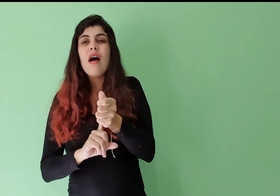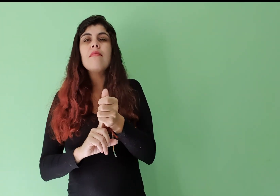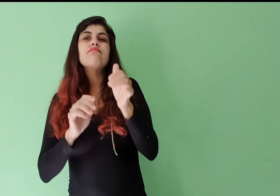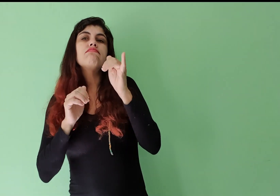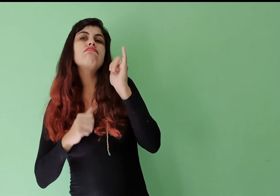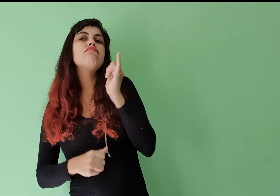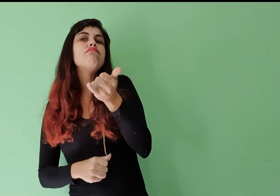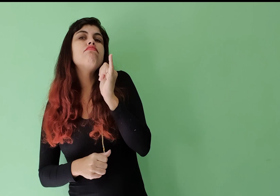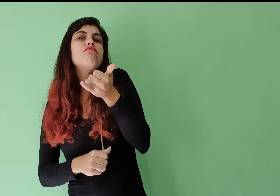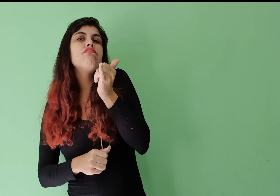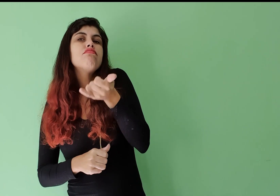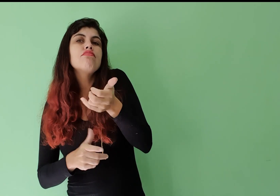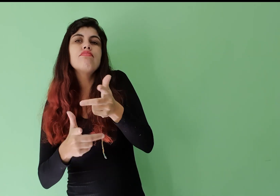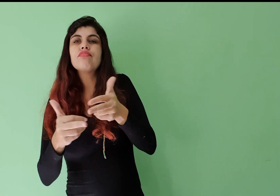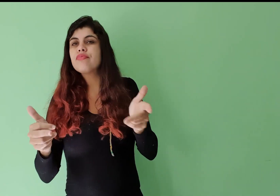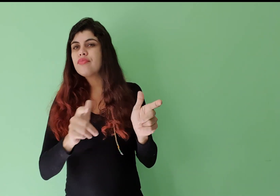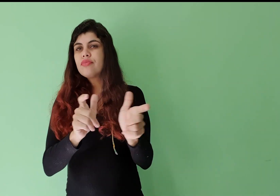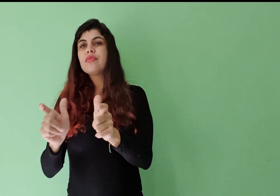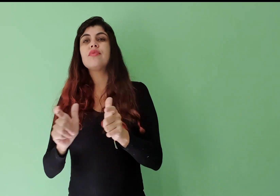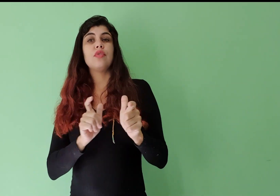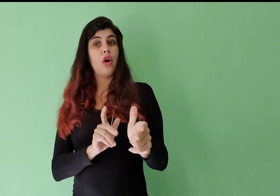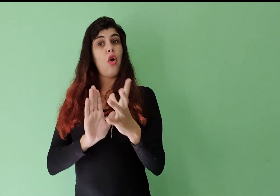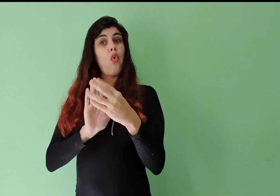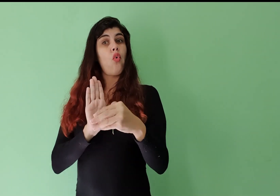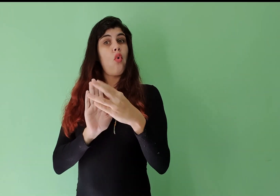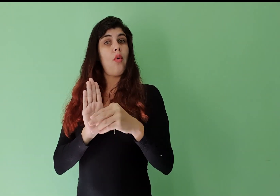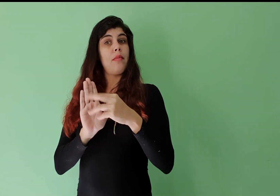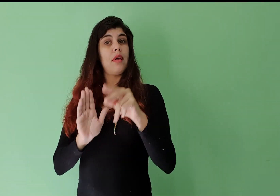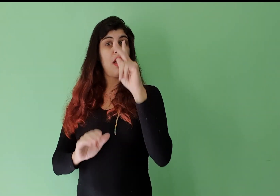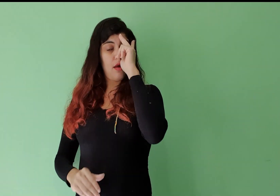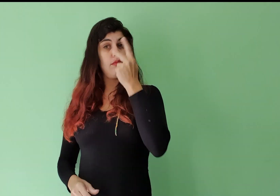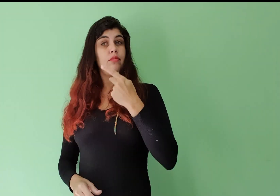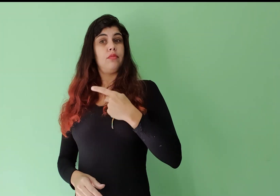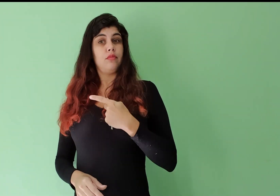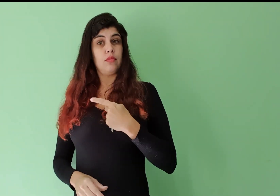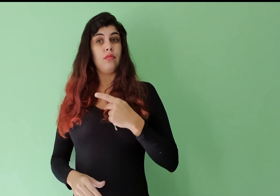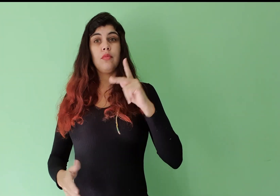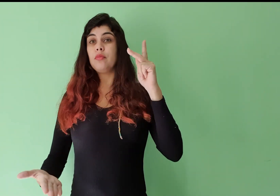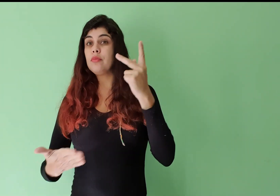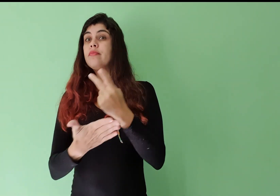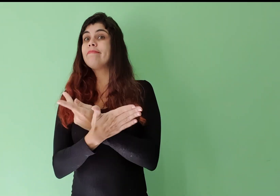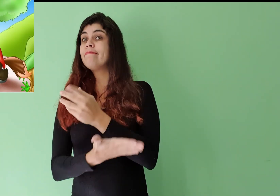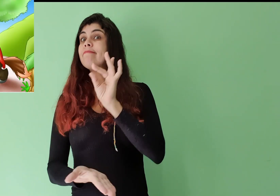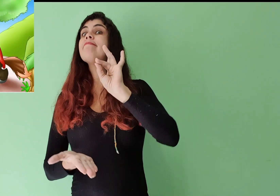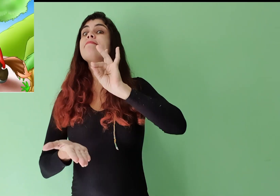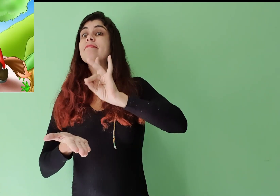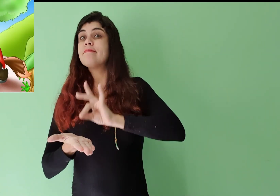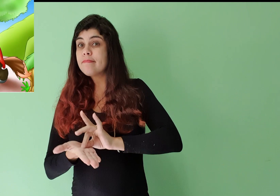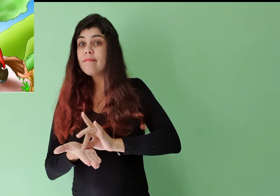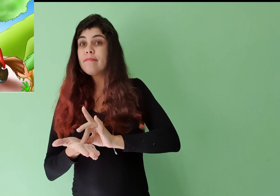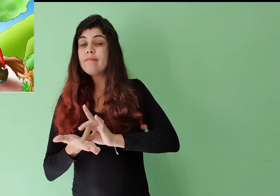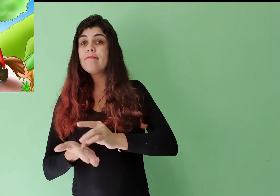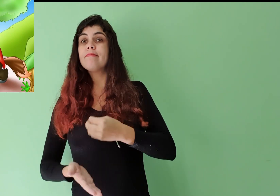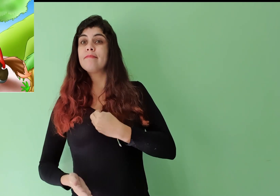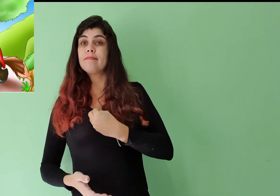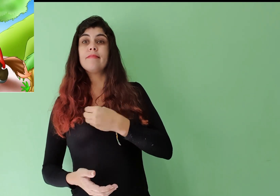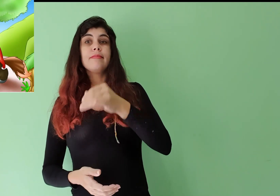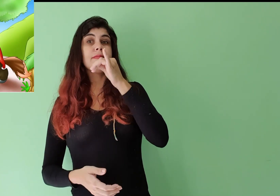fábula? Seriam narrativas onde a questão do ser humano ela é passada para